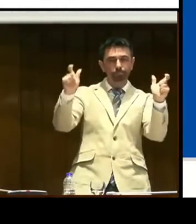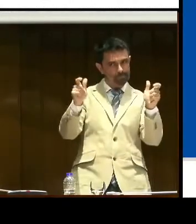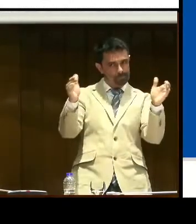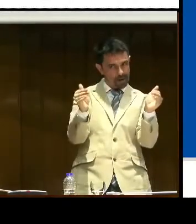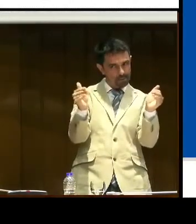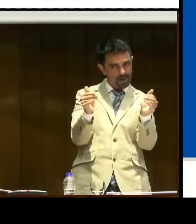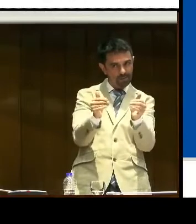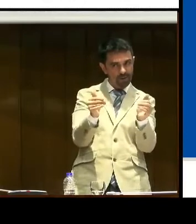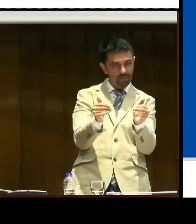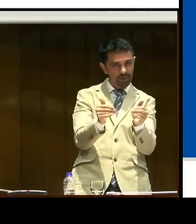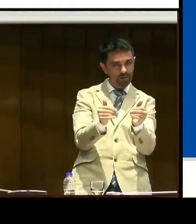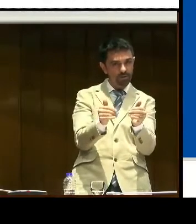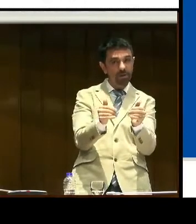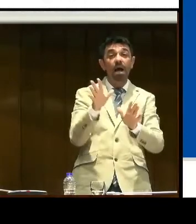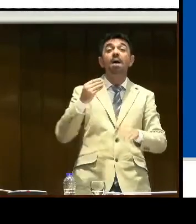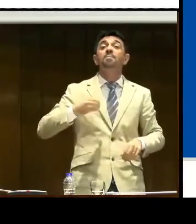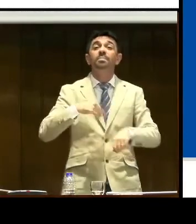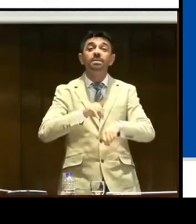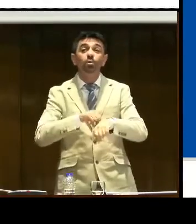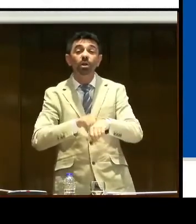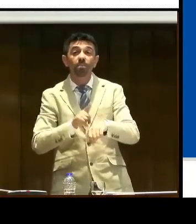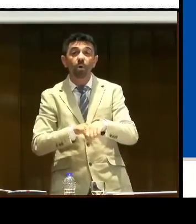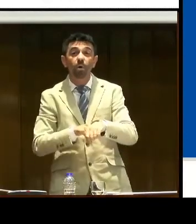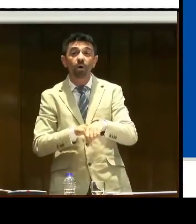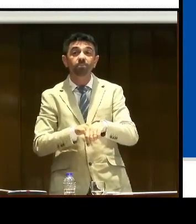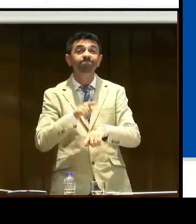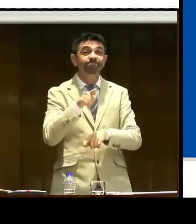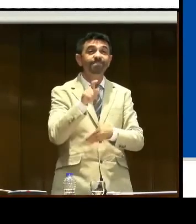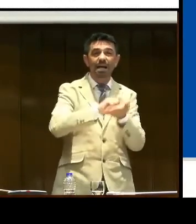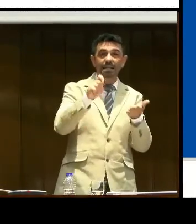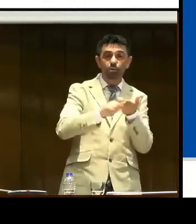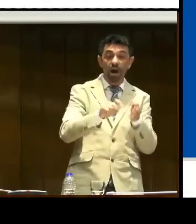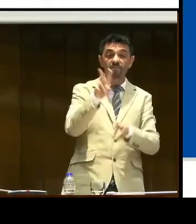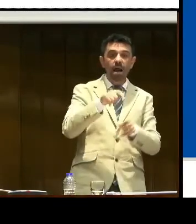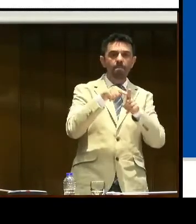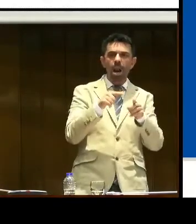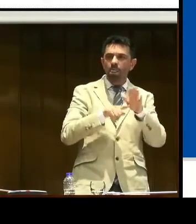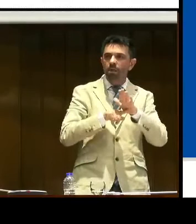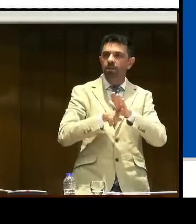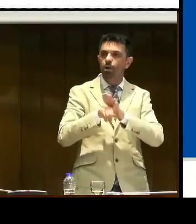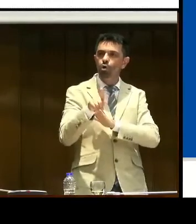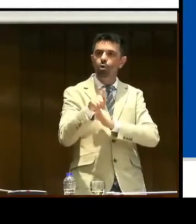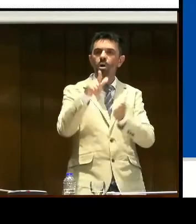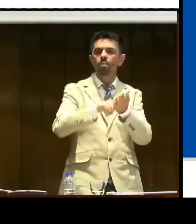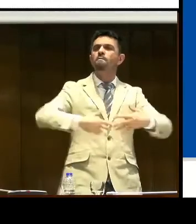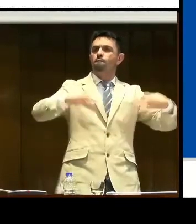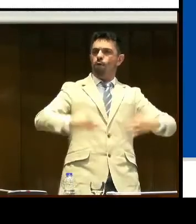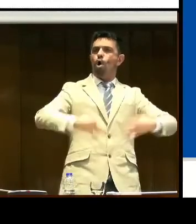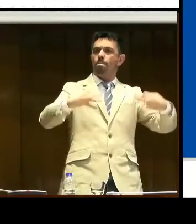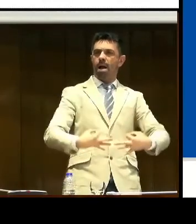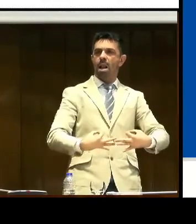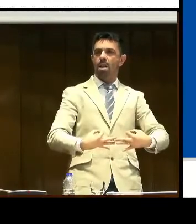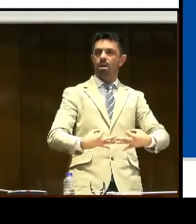Y al mismo tiempo puede desarrollarlo formalmente, más allá de lo que el registro